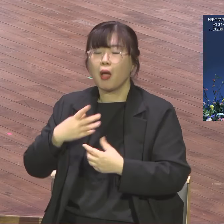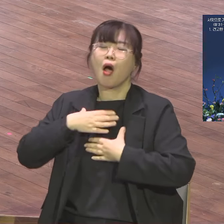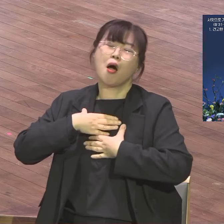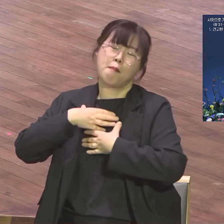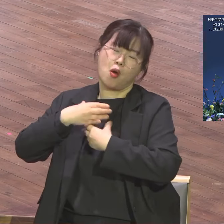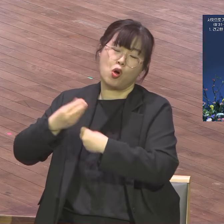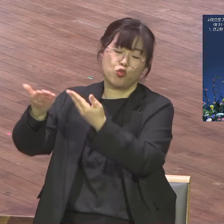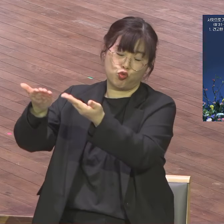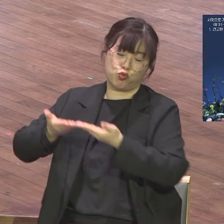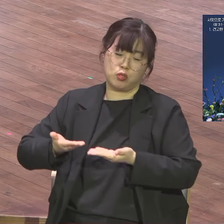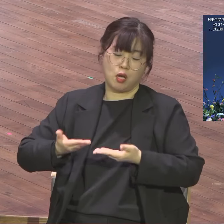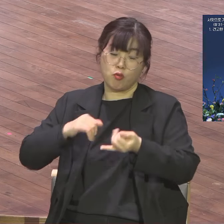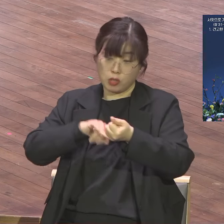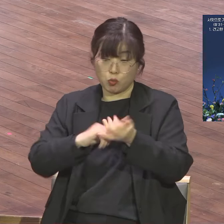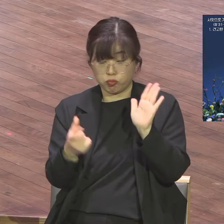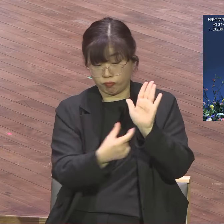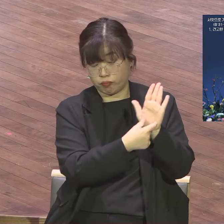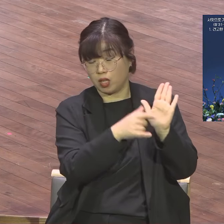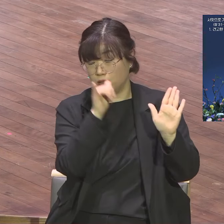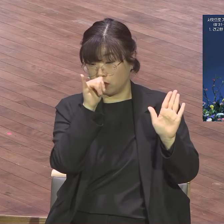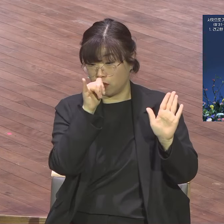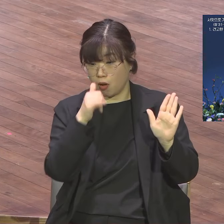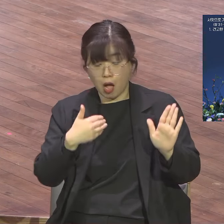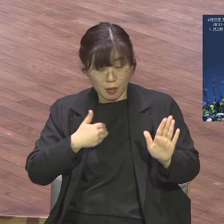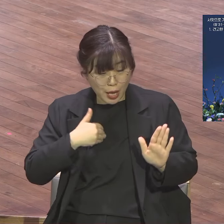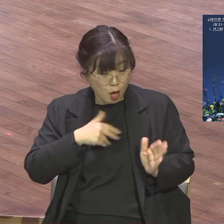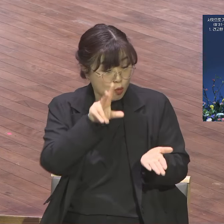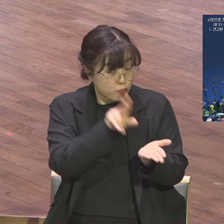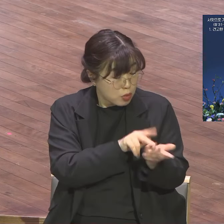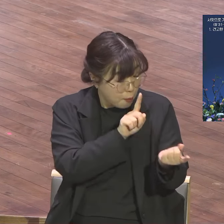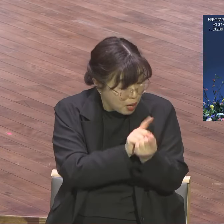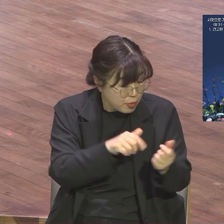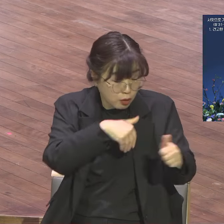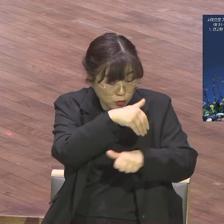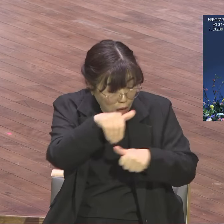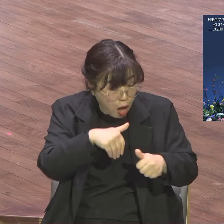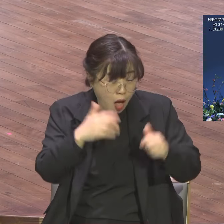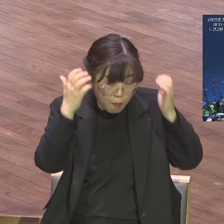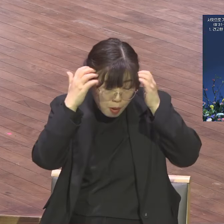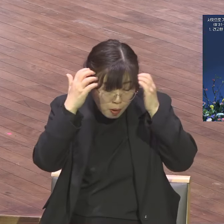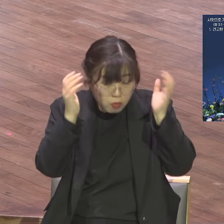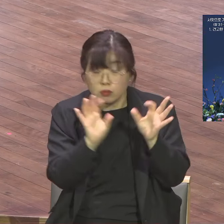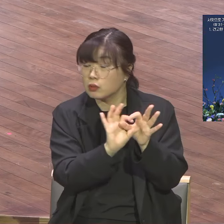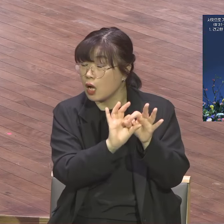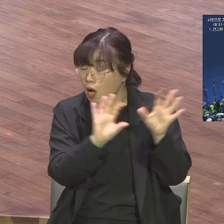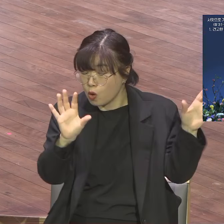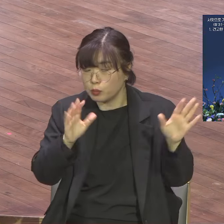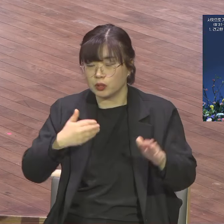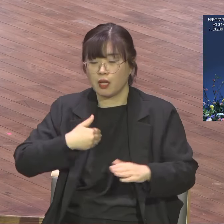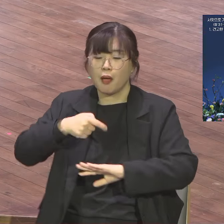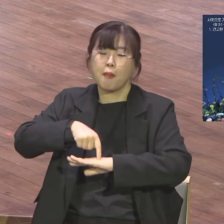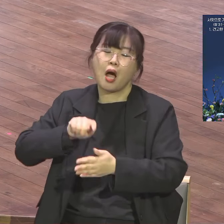평안이 임한다. 환경과 상관없어. 뭐 사람 말과 상관없어.